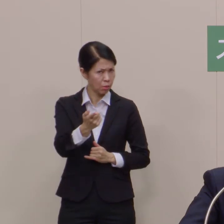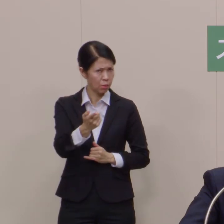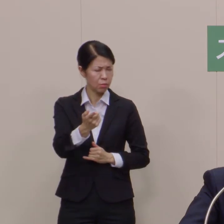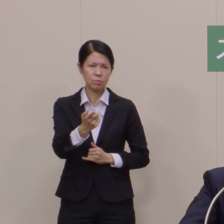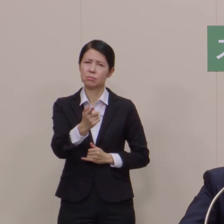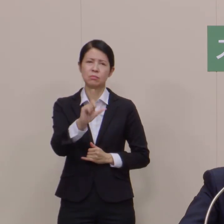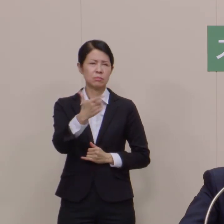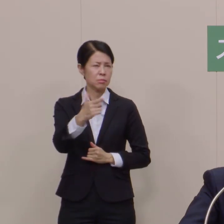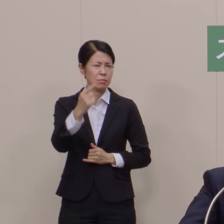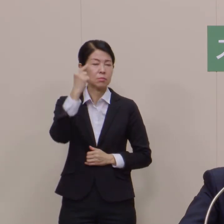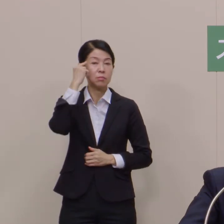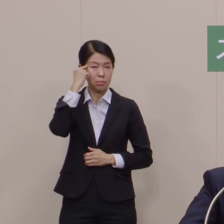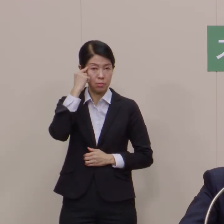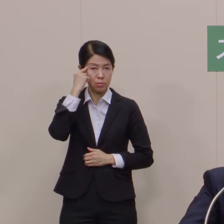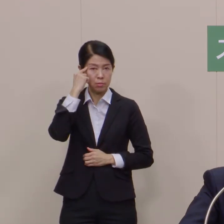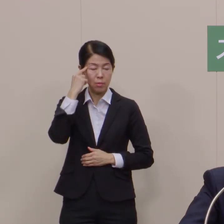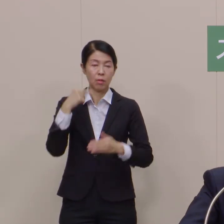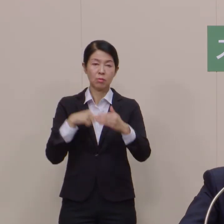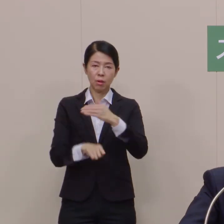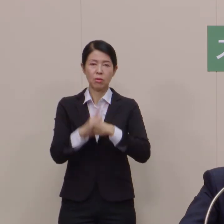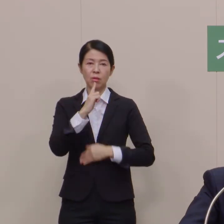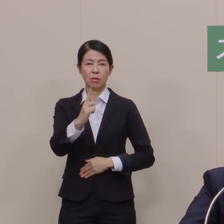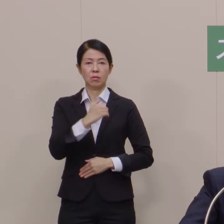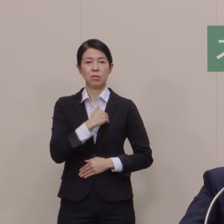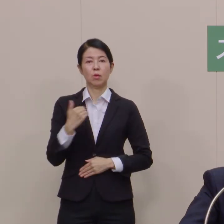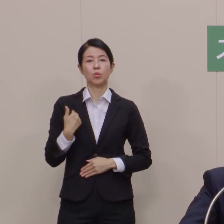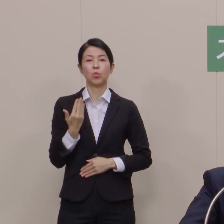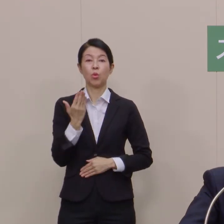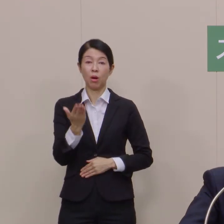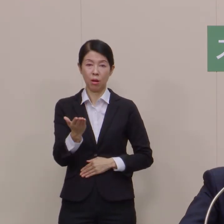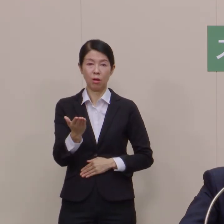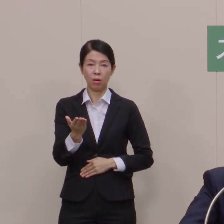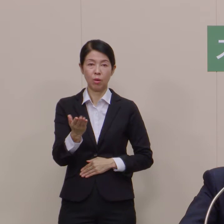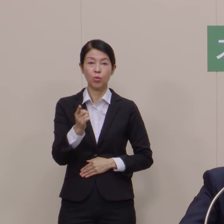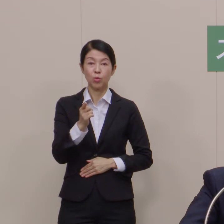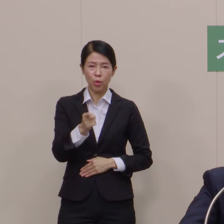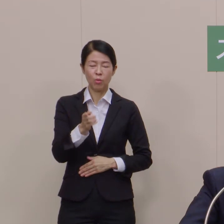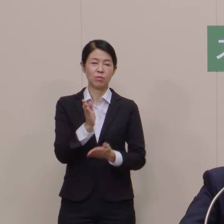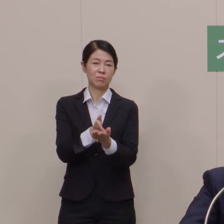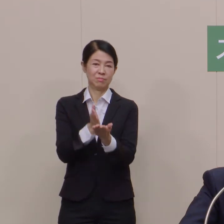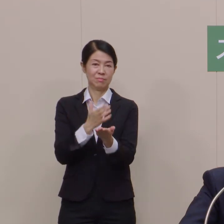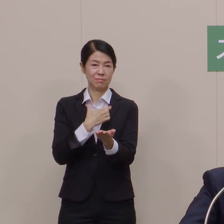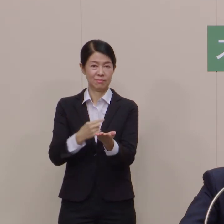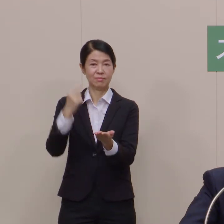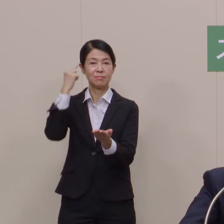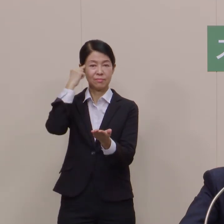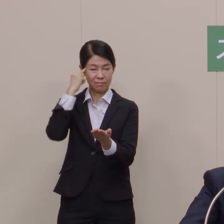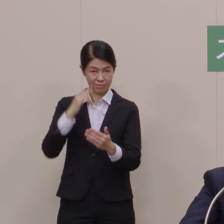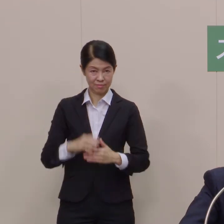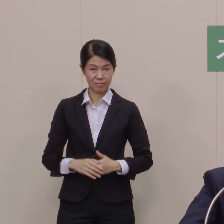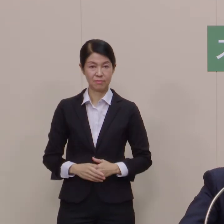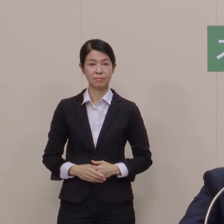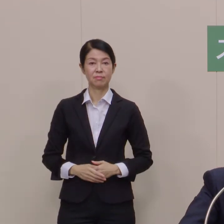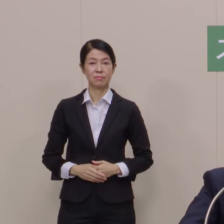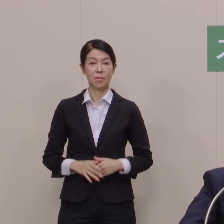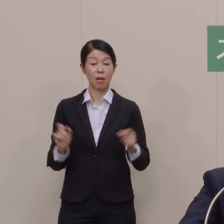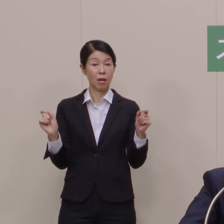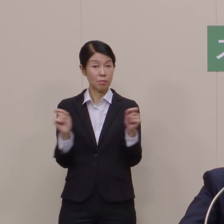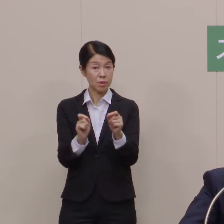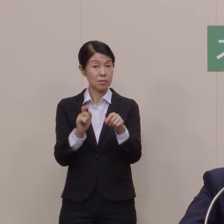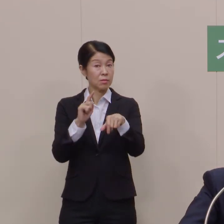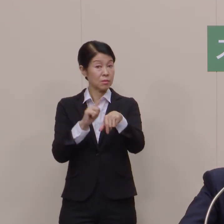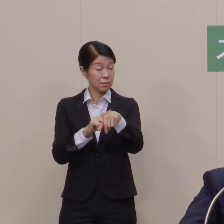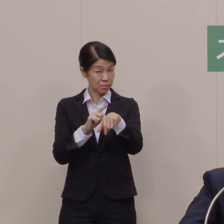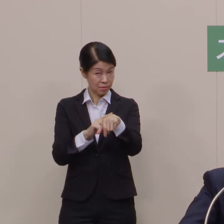うか。なぜ私がそう言い切れるのか、そういった内容を我々がご説明いたします。 短い時間では